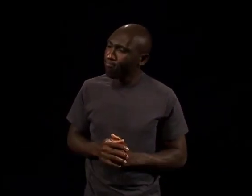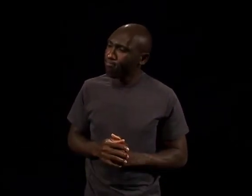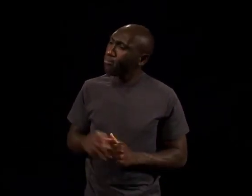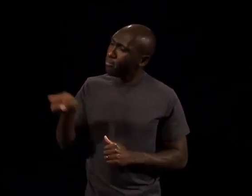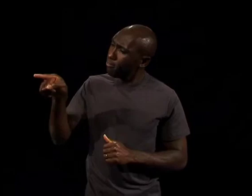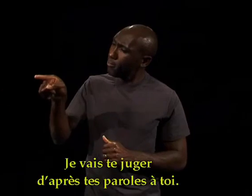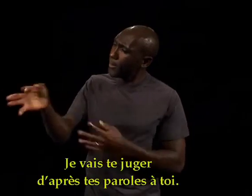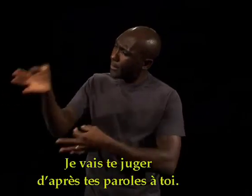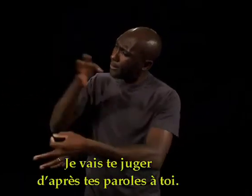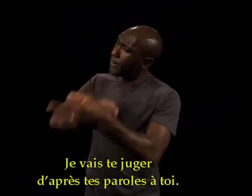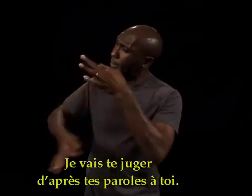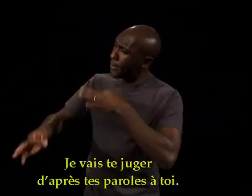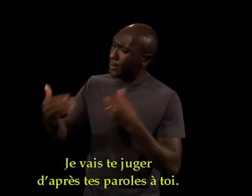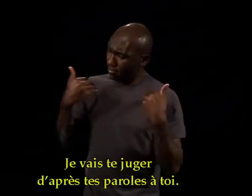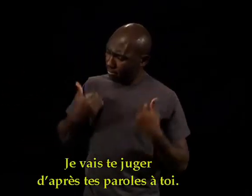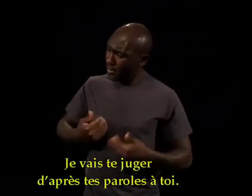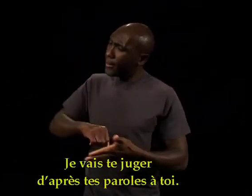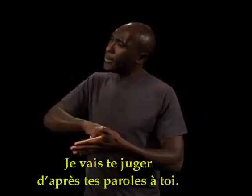Je vais te juger d'après tes paroles à toi.